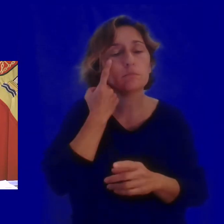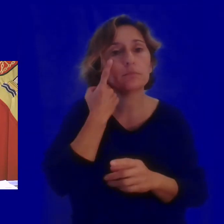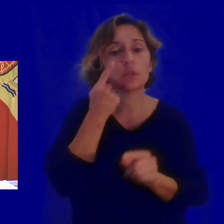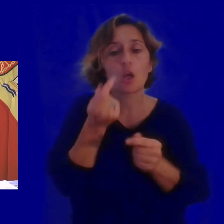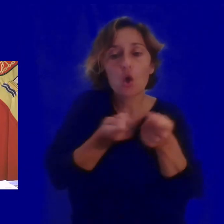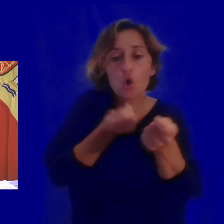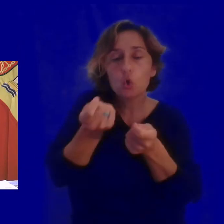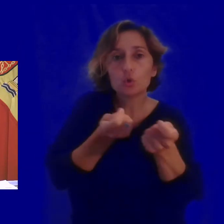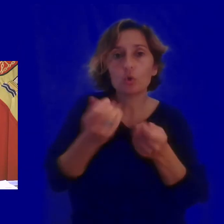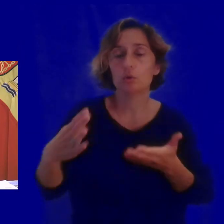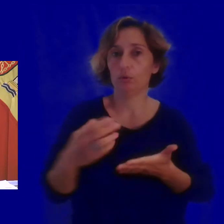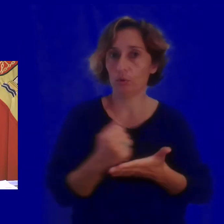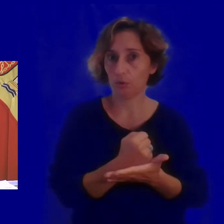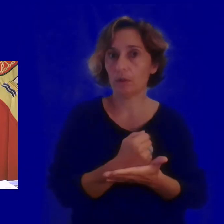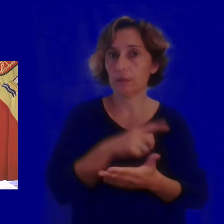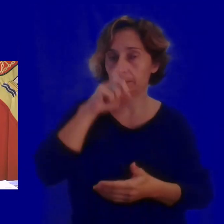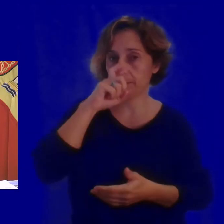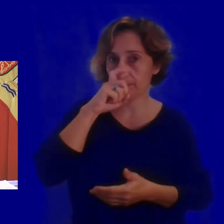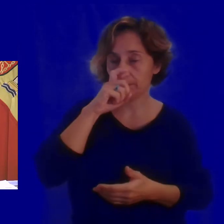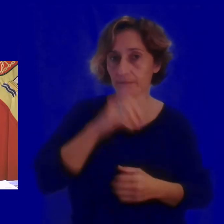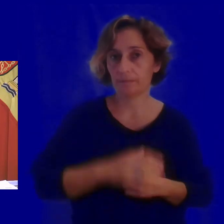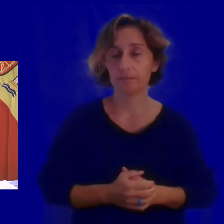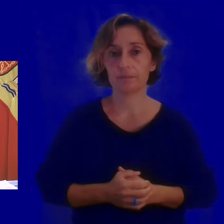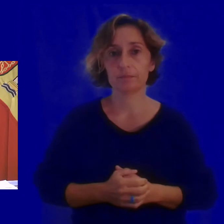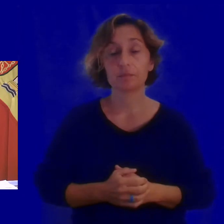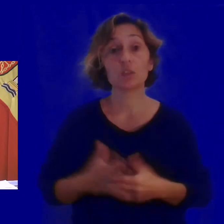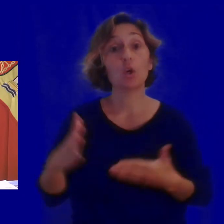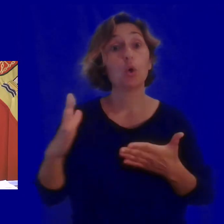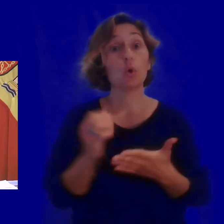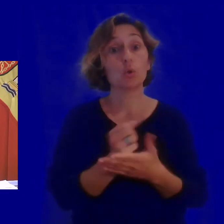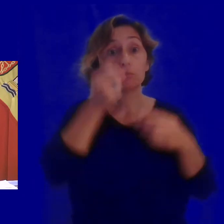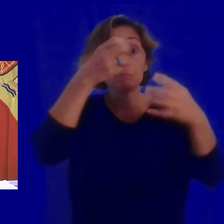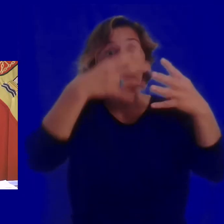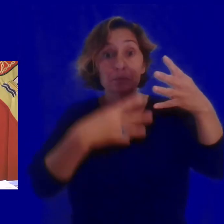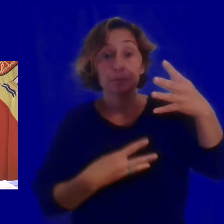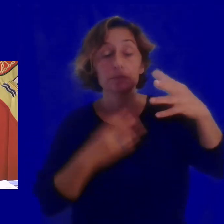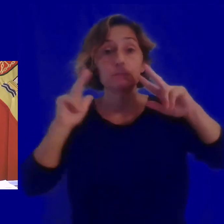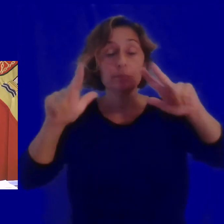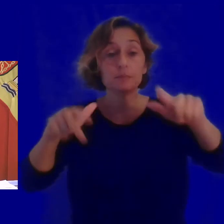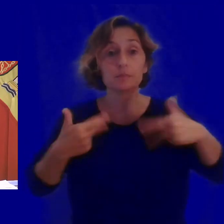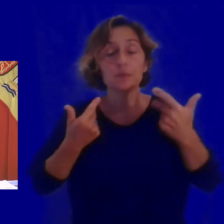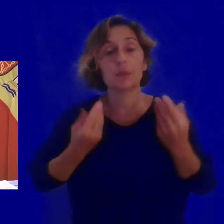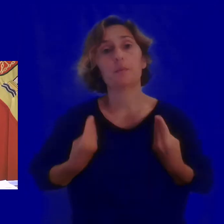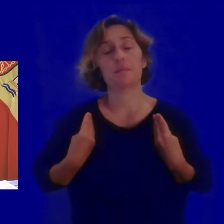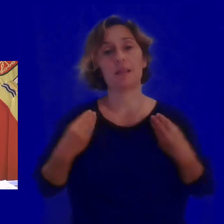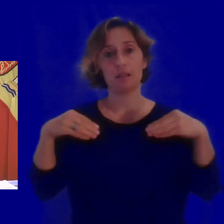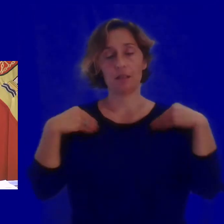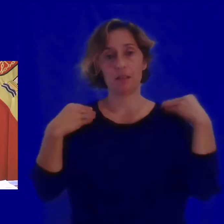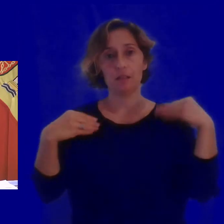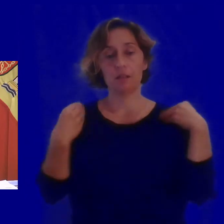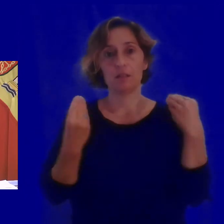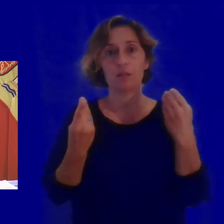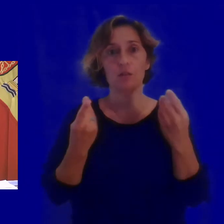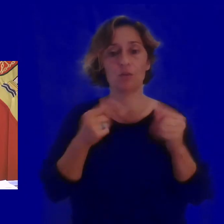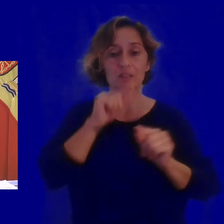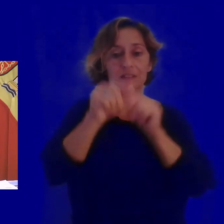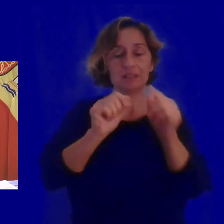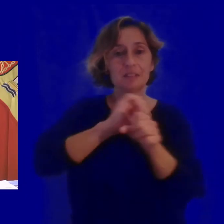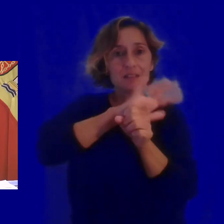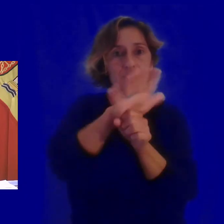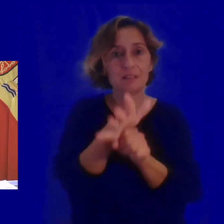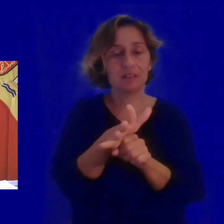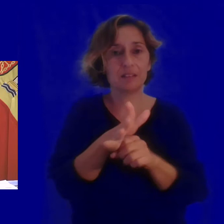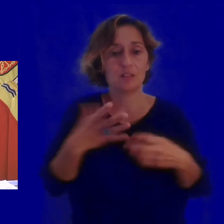control. Todo ello nos puede permitir vivir la vida y convivir con el coronavirus con un cierto nivel de